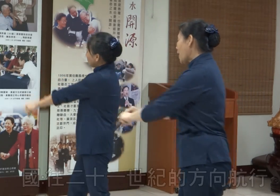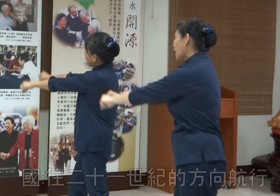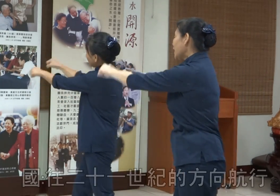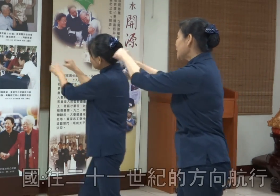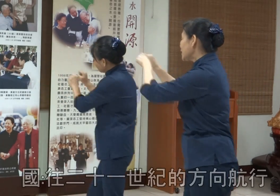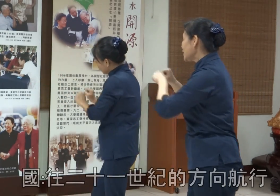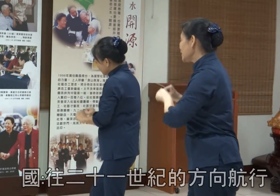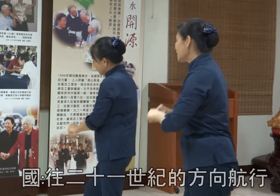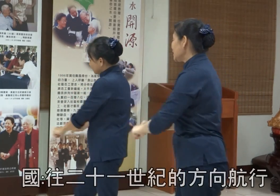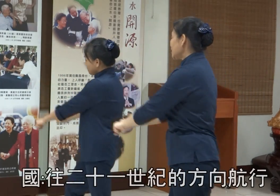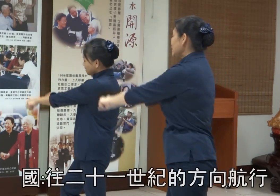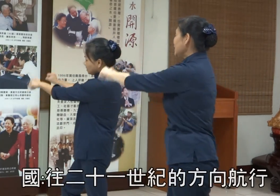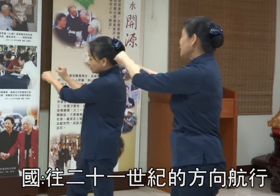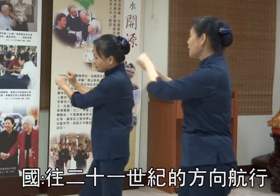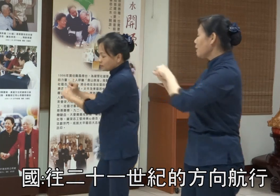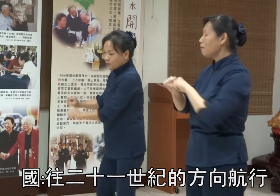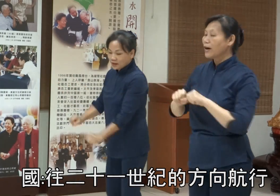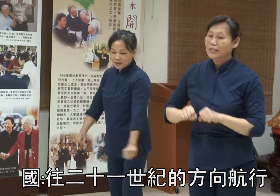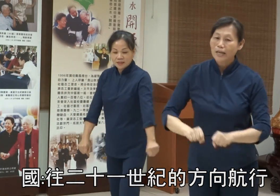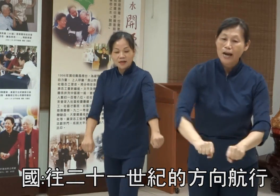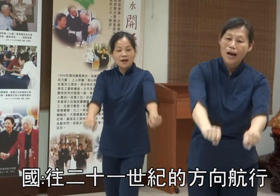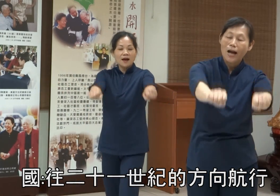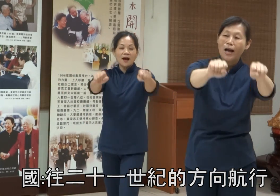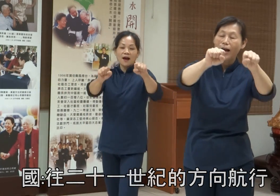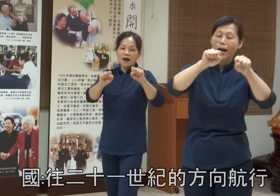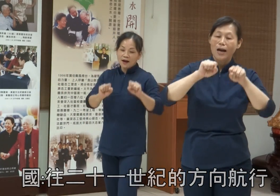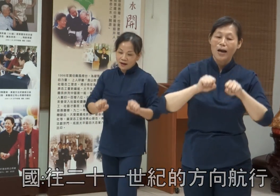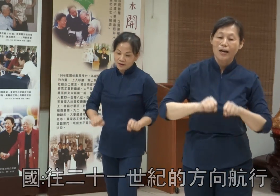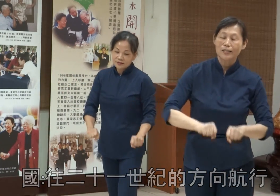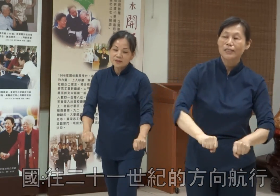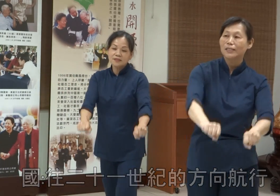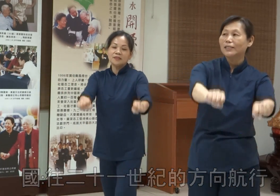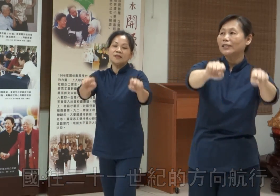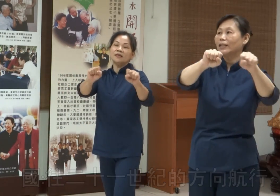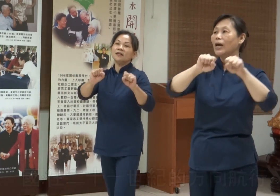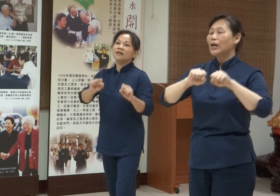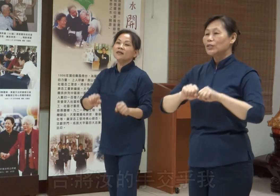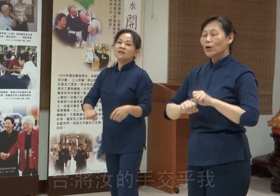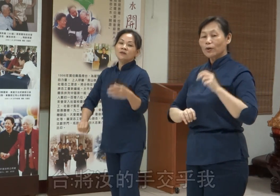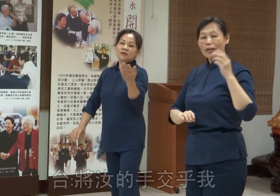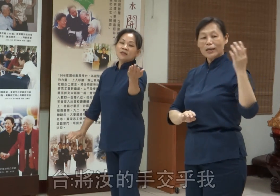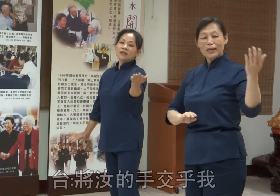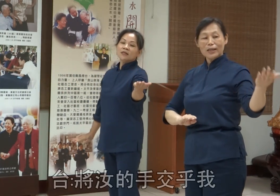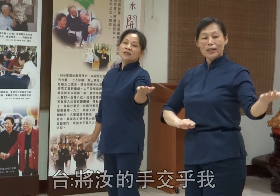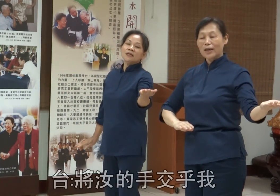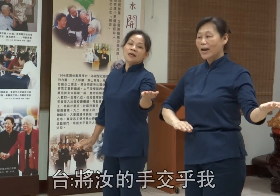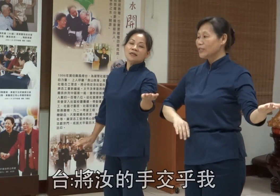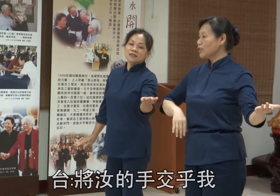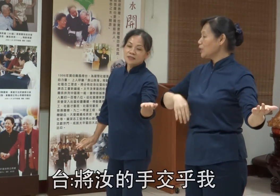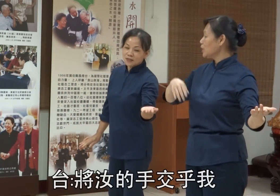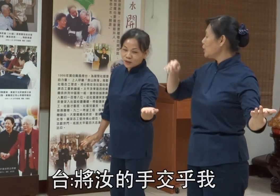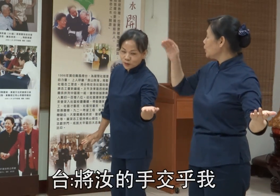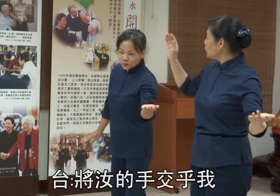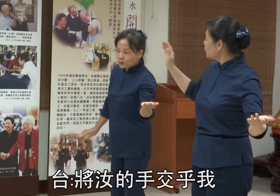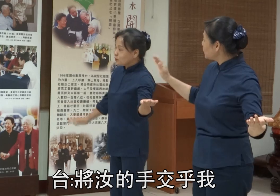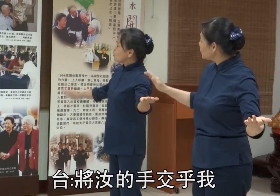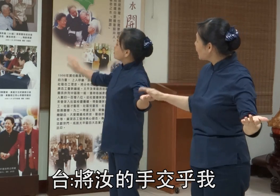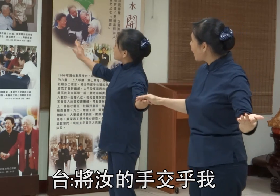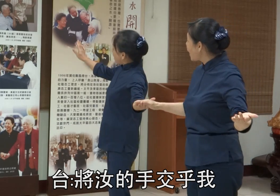定，往二十一世纪的方向航行，就你的手